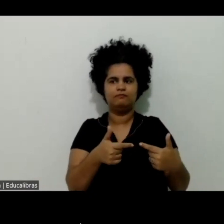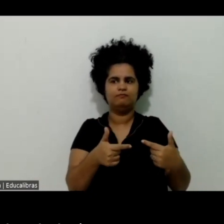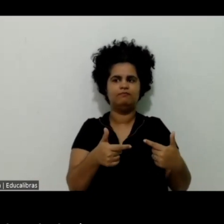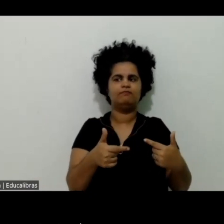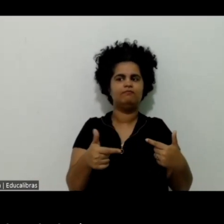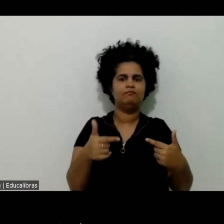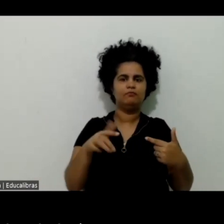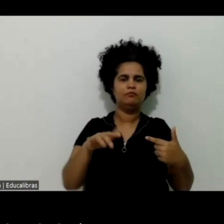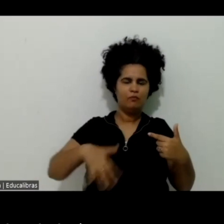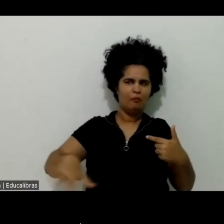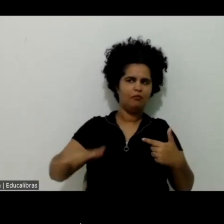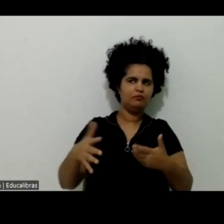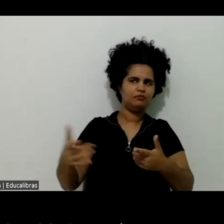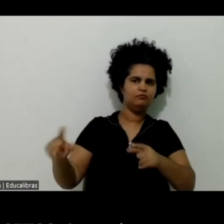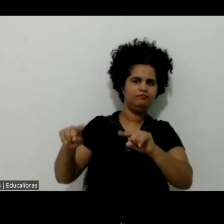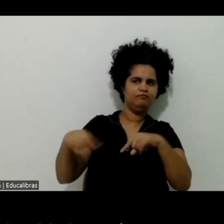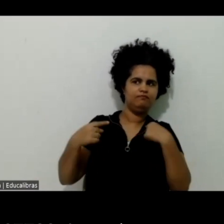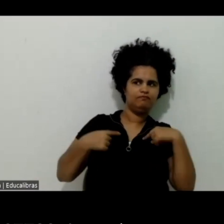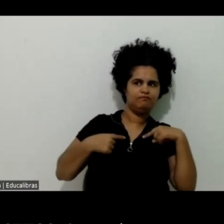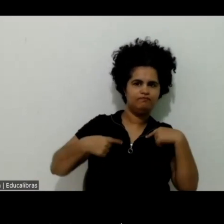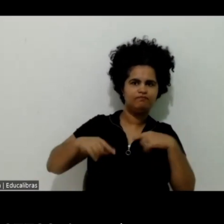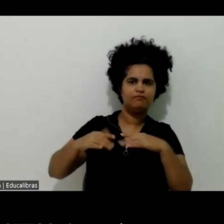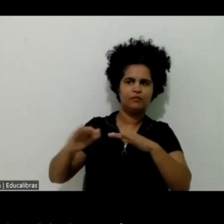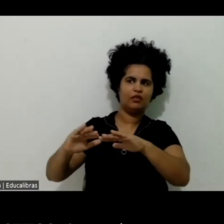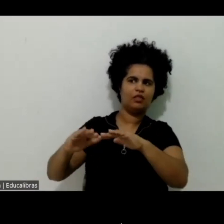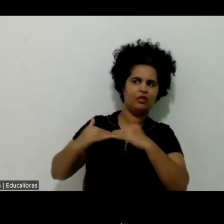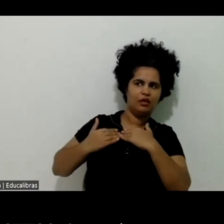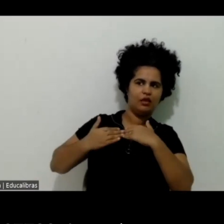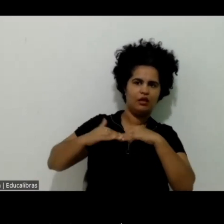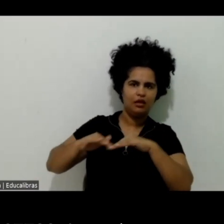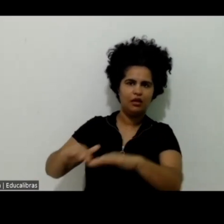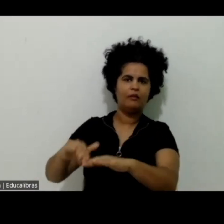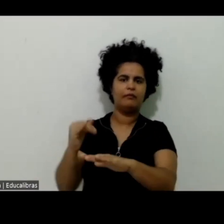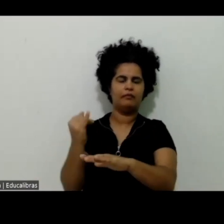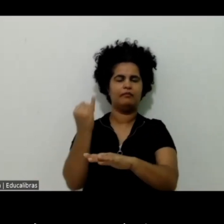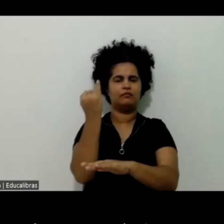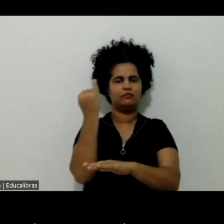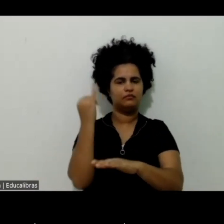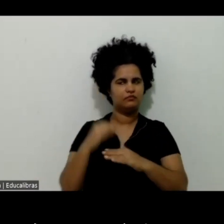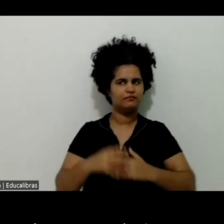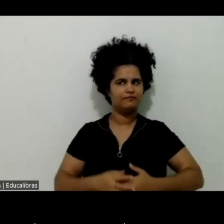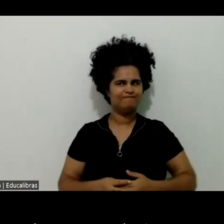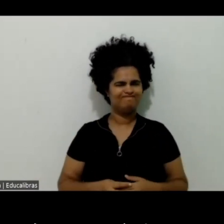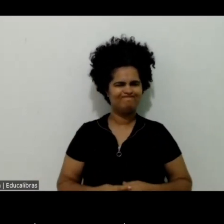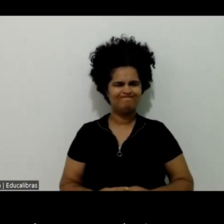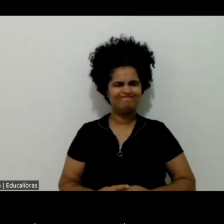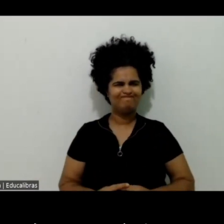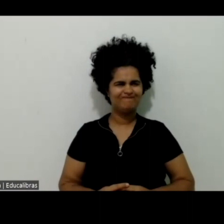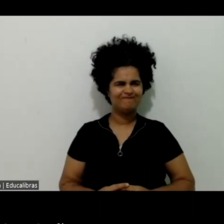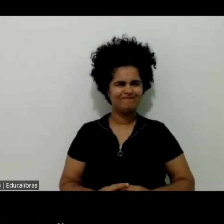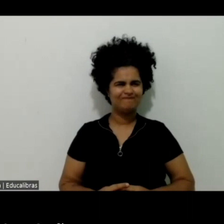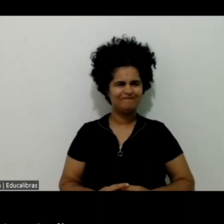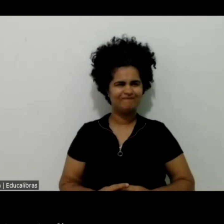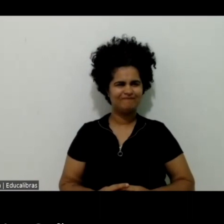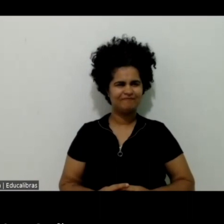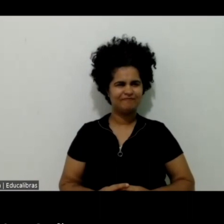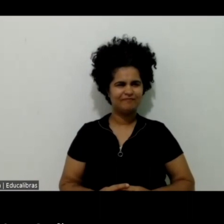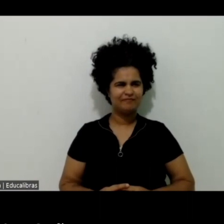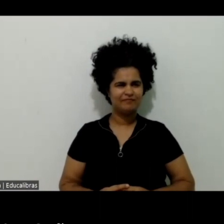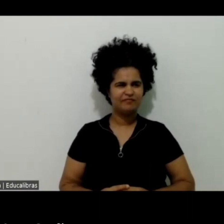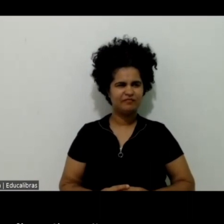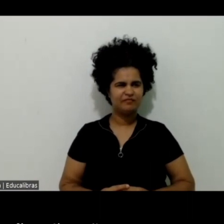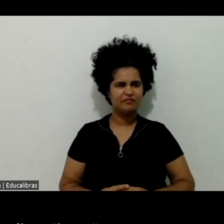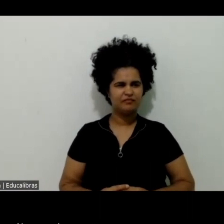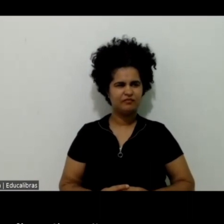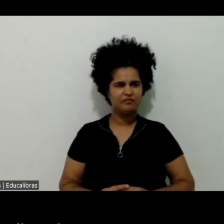Essa resolução divulgada hoje, né, que saiu hoje do forno do CEFES, do conjunto, ela pode ser um instrumento que nos ajude, inclusive no âmbito da